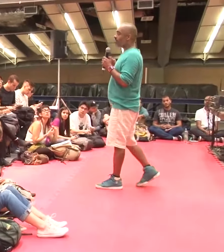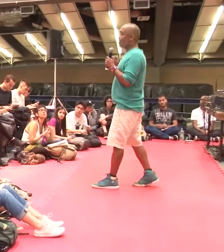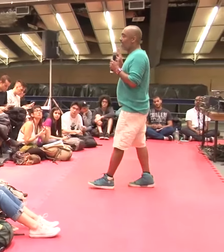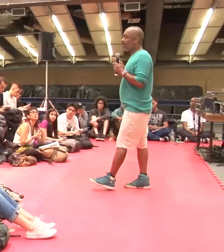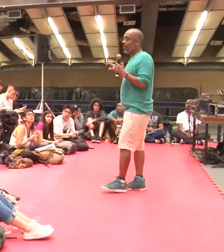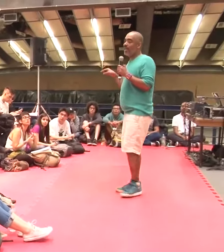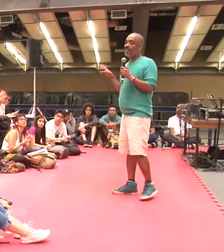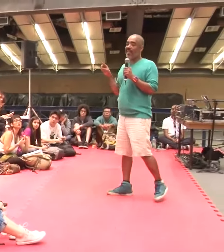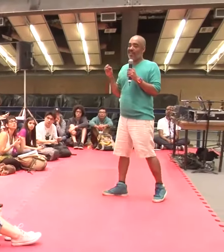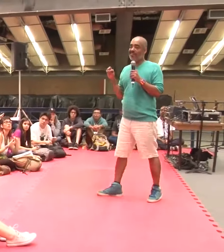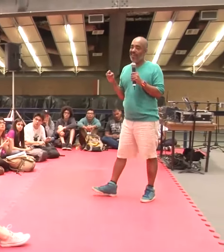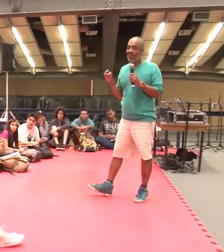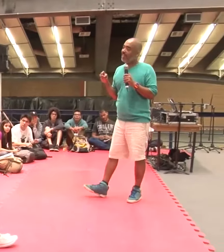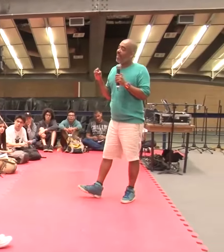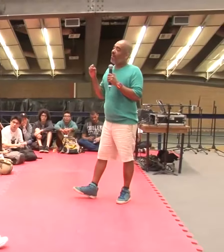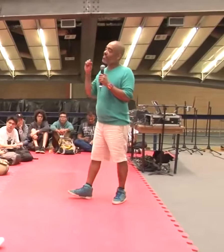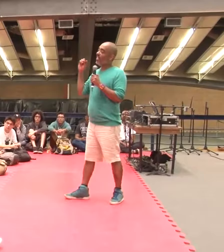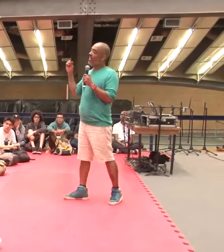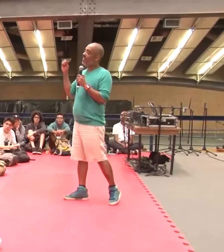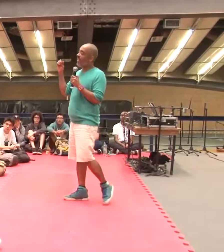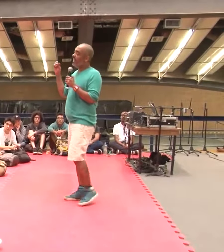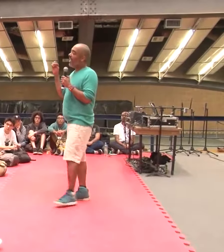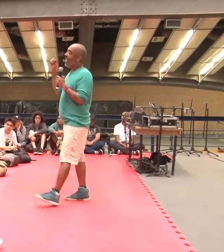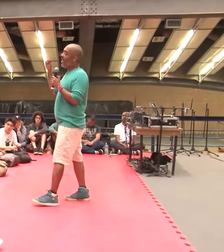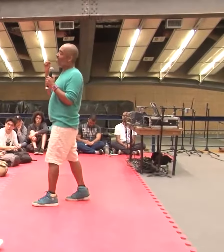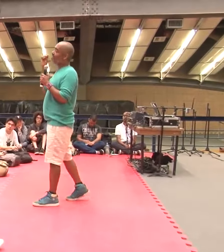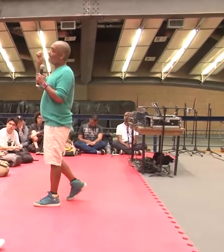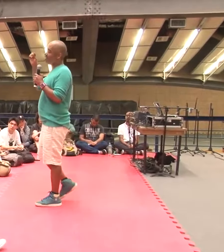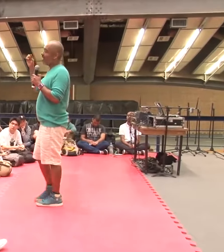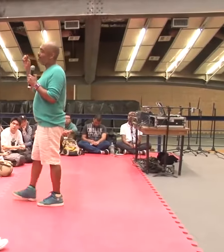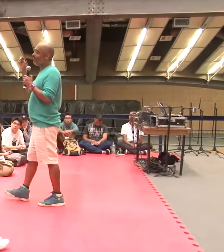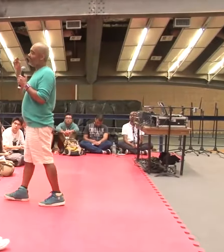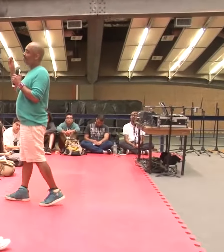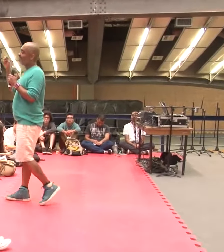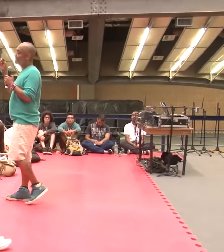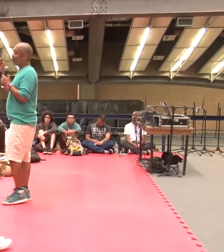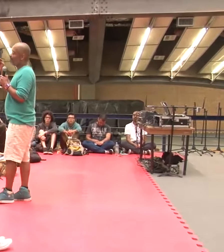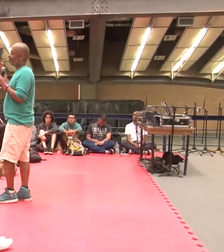O caso da Rita Baiana e da Iracema. Eu acho que Rita é a anti-Iracema.